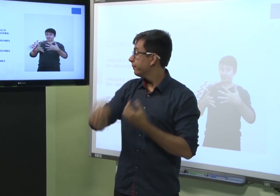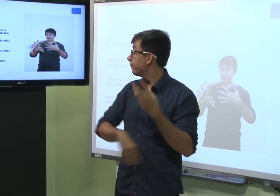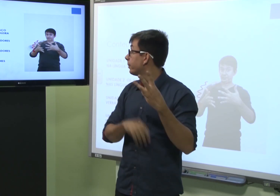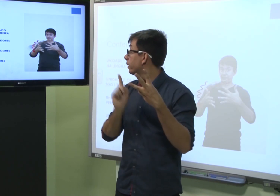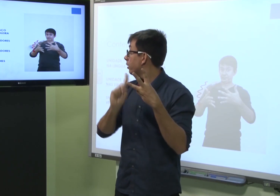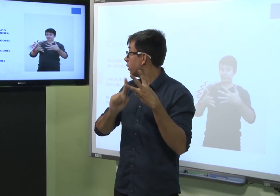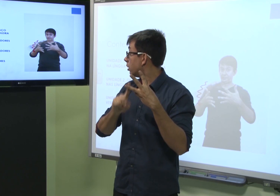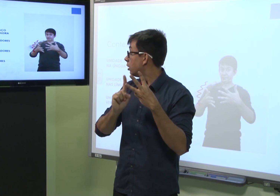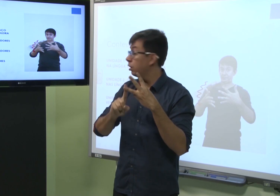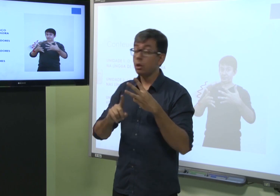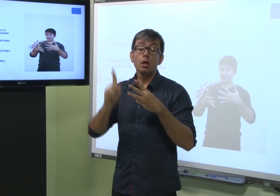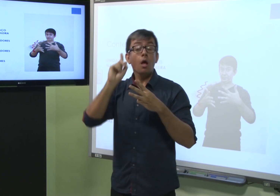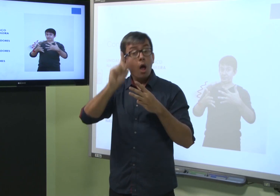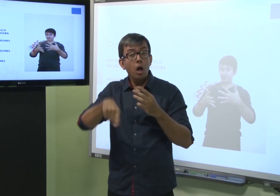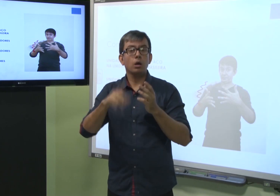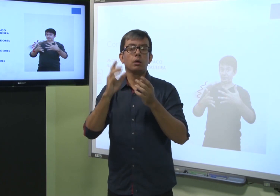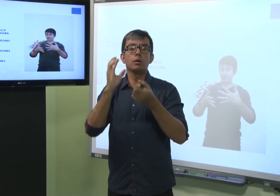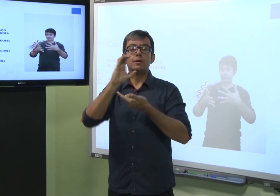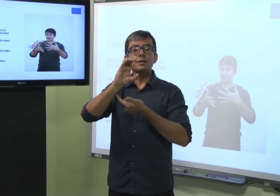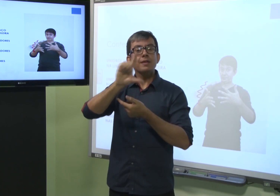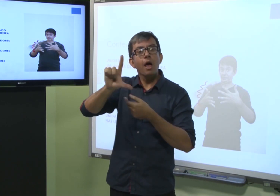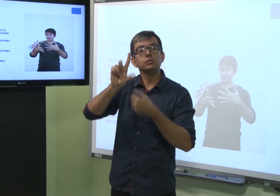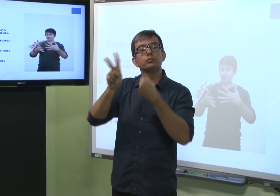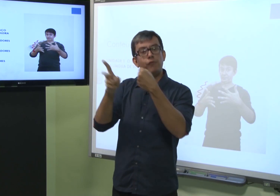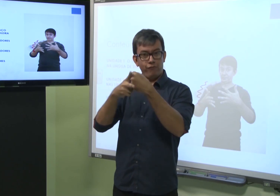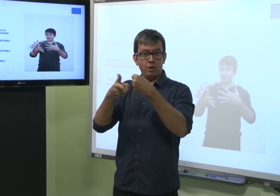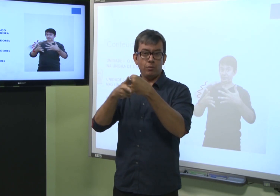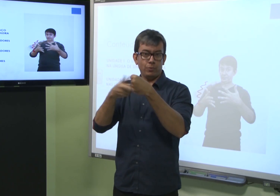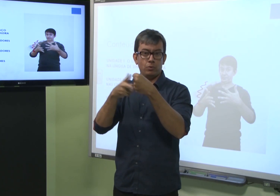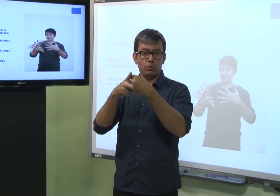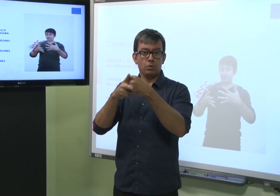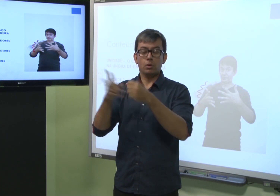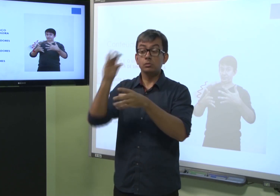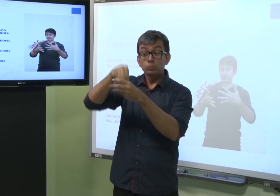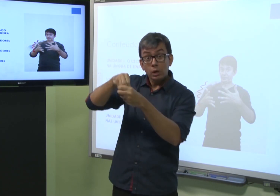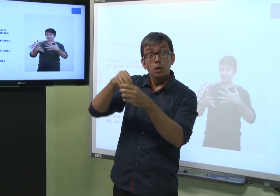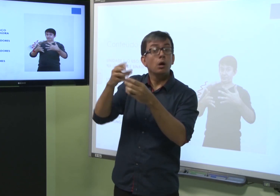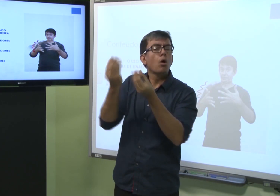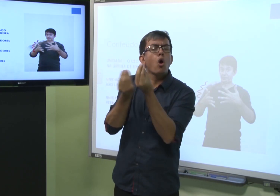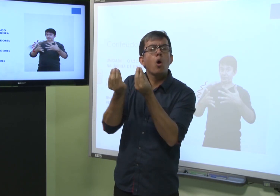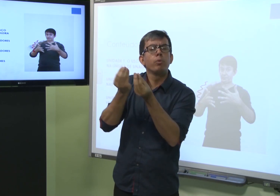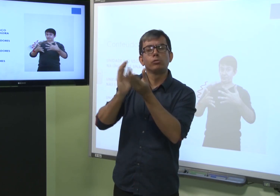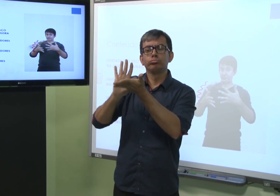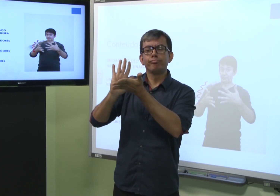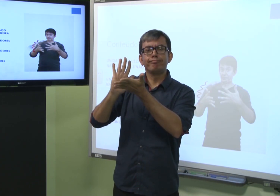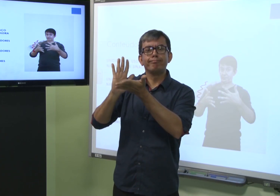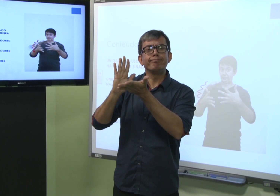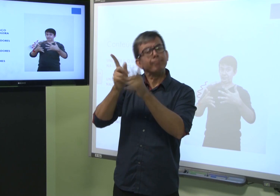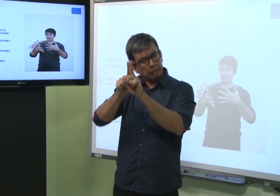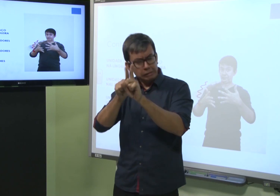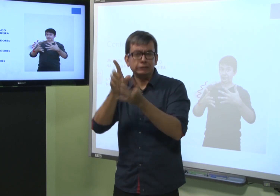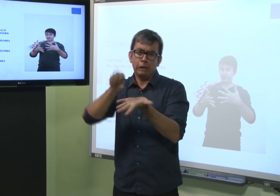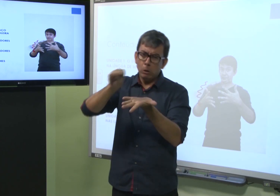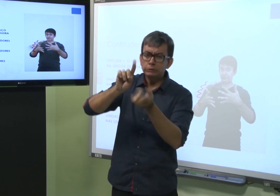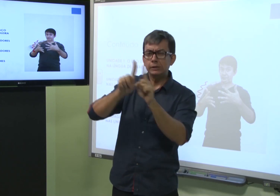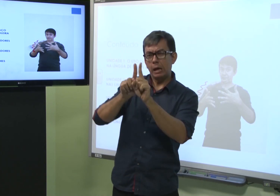classificadores em outros lugares. Na unidade 3, eu vou falar sobre os classificadores verbais nas